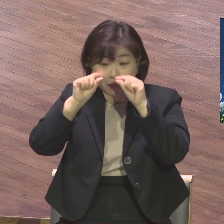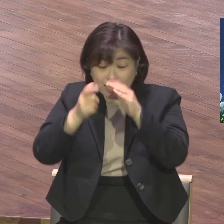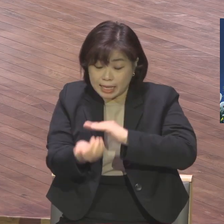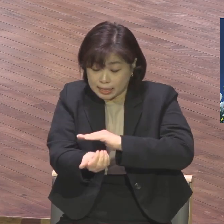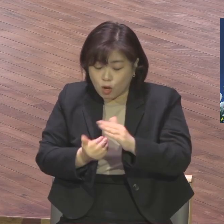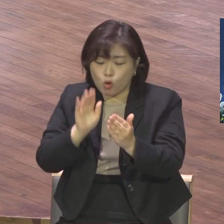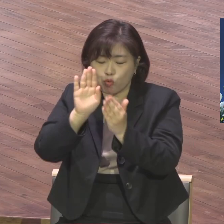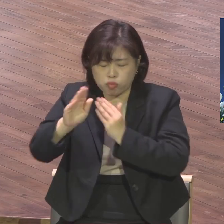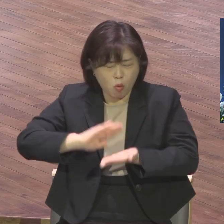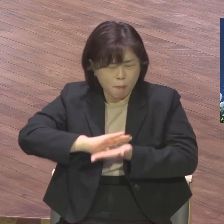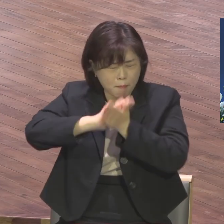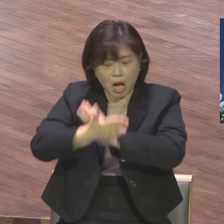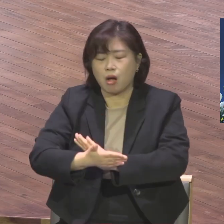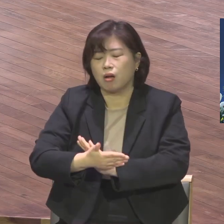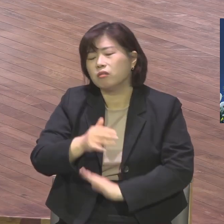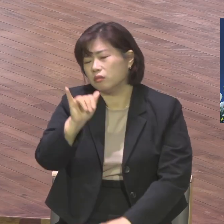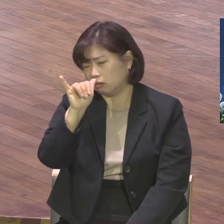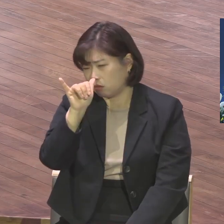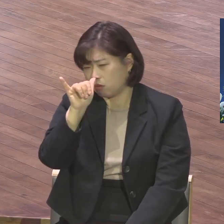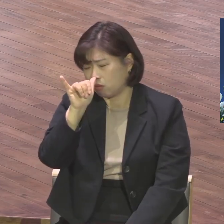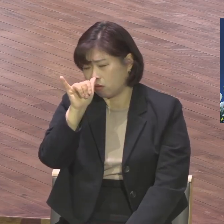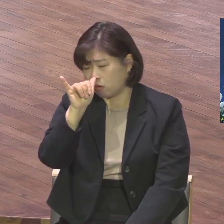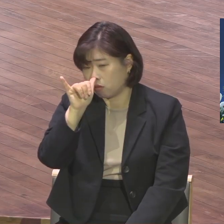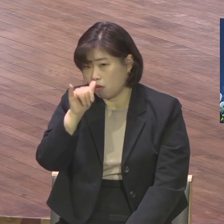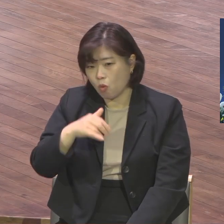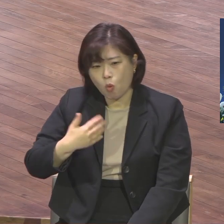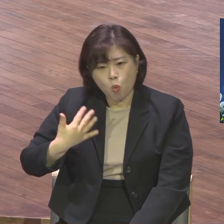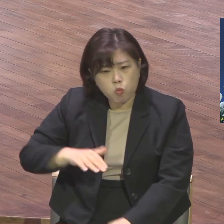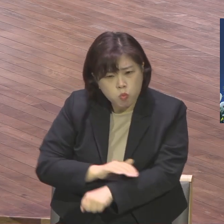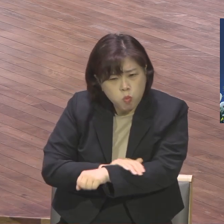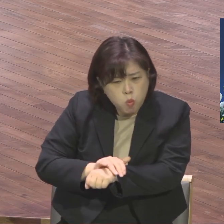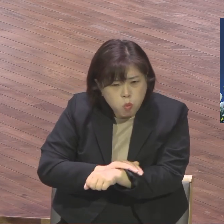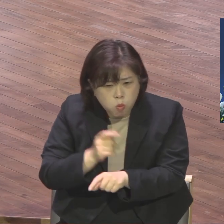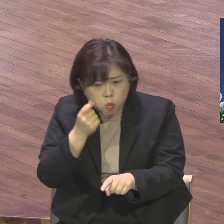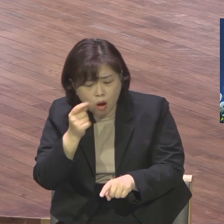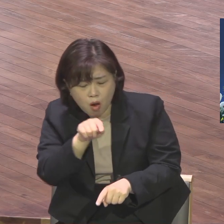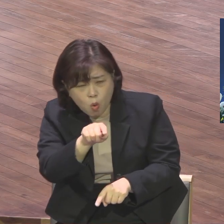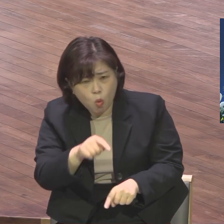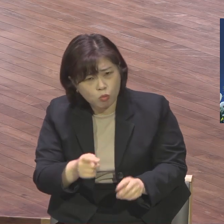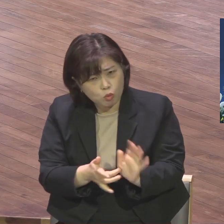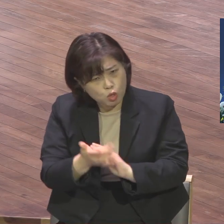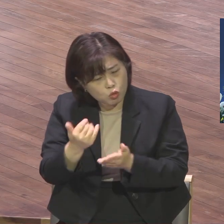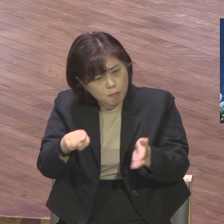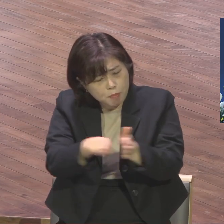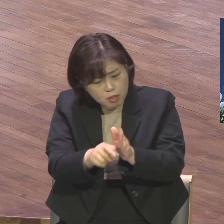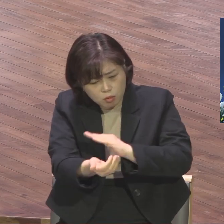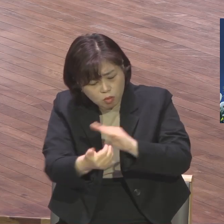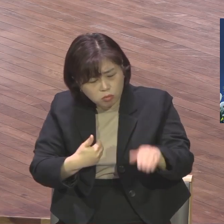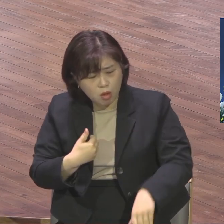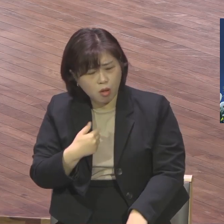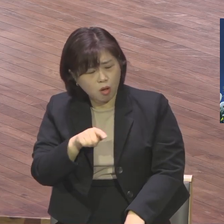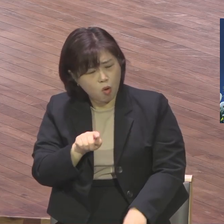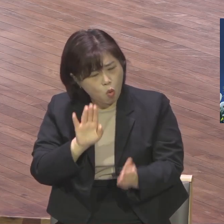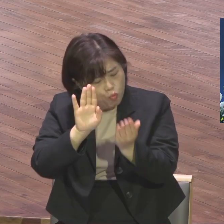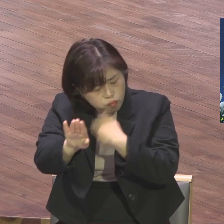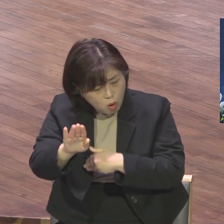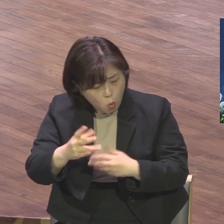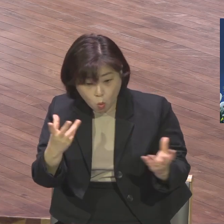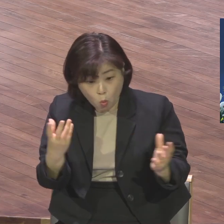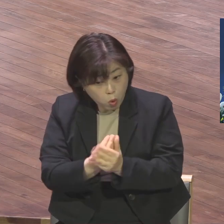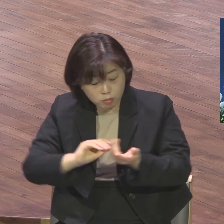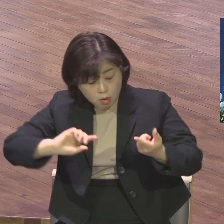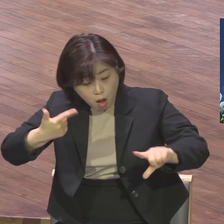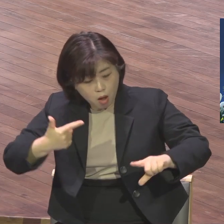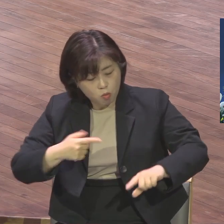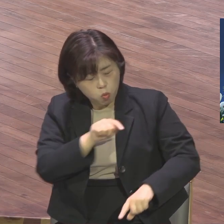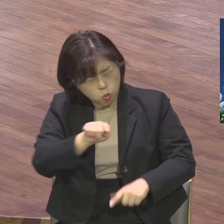가까이 있던 사람이 몰라볼 정도로 심지어 형제들도 못 느낄 정도로